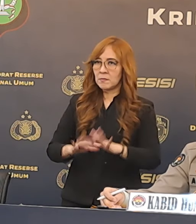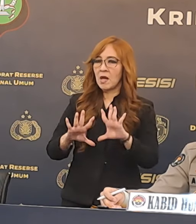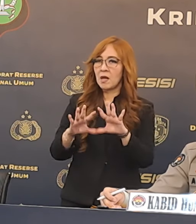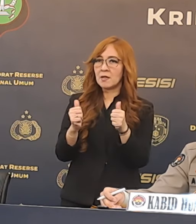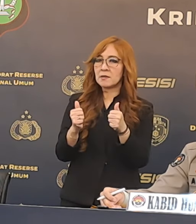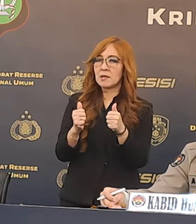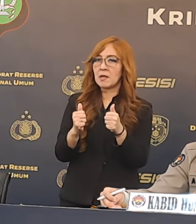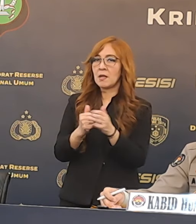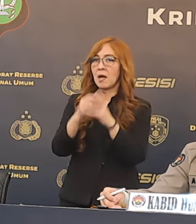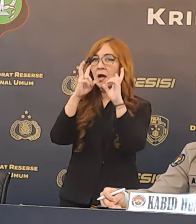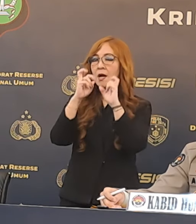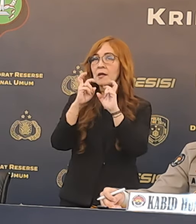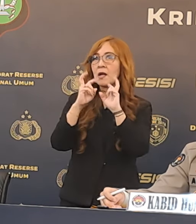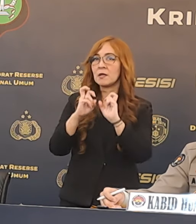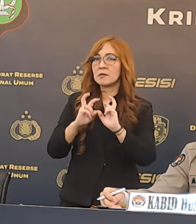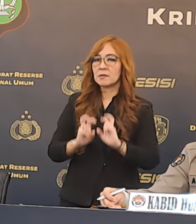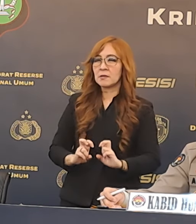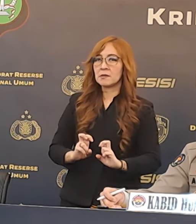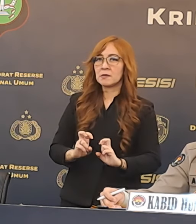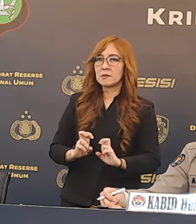hasil analisis terhadap